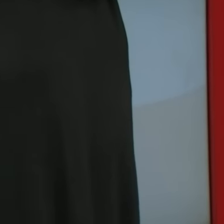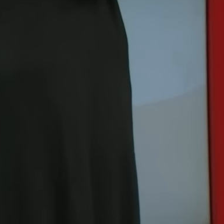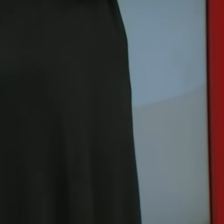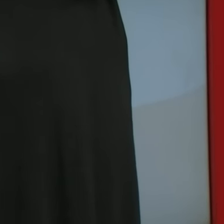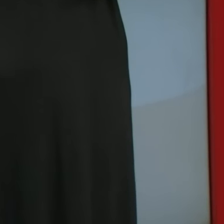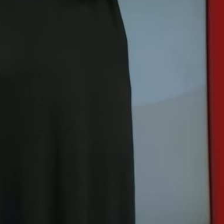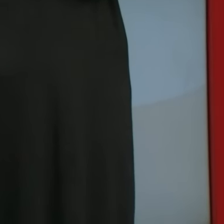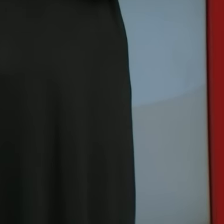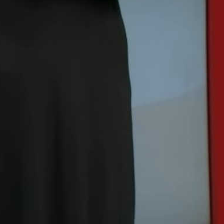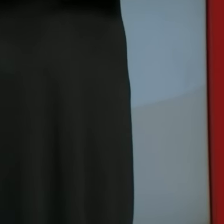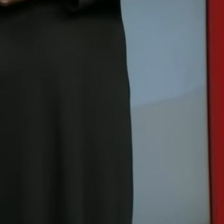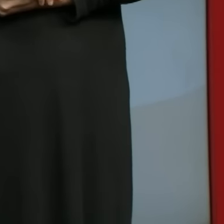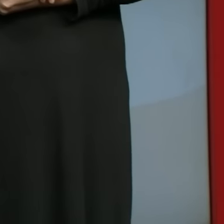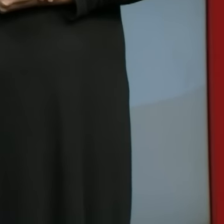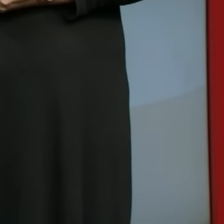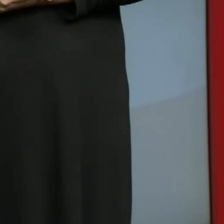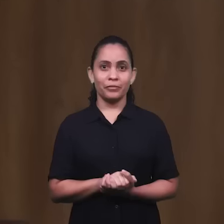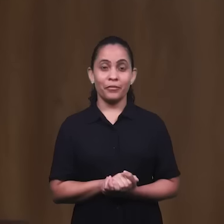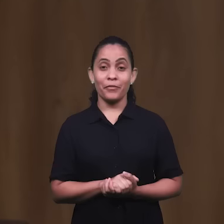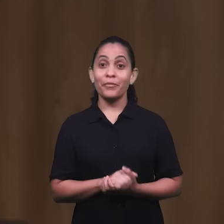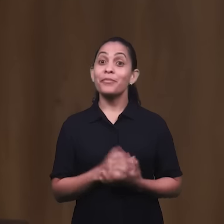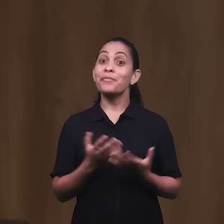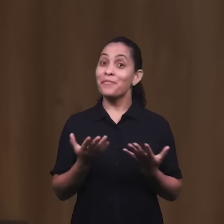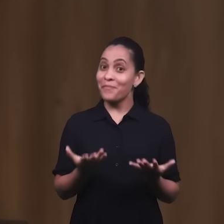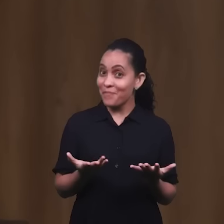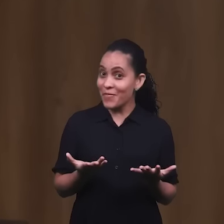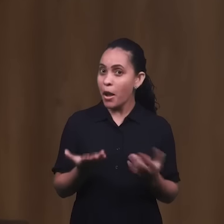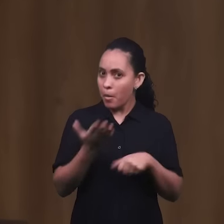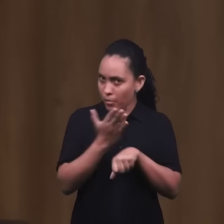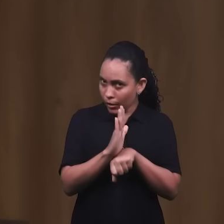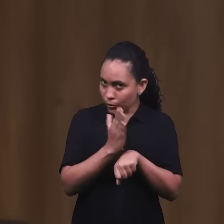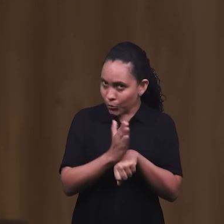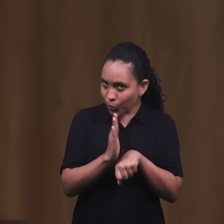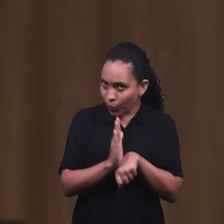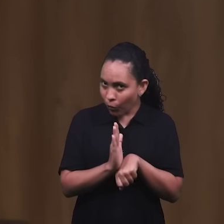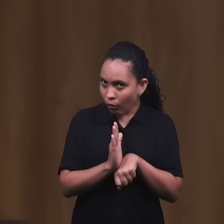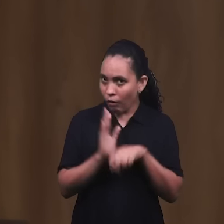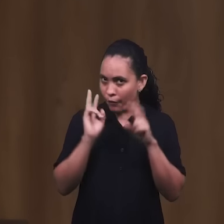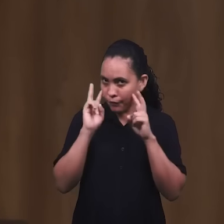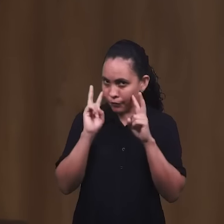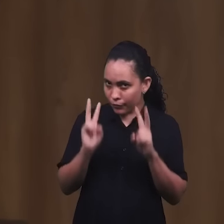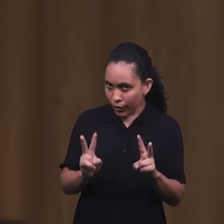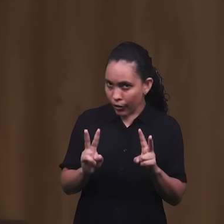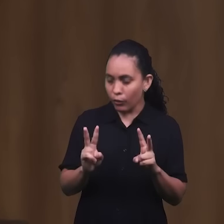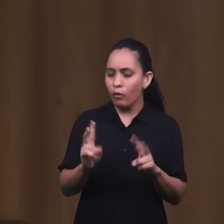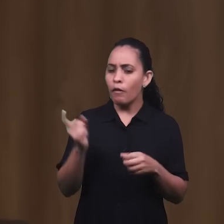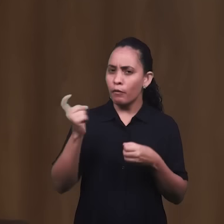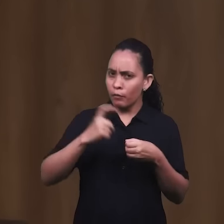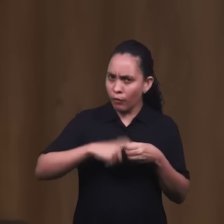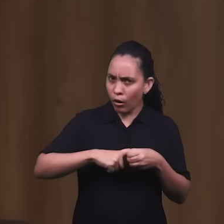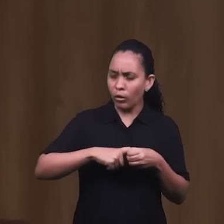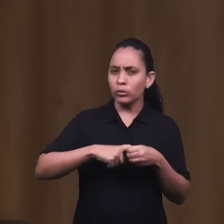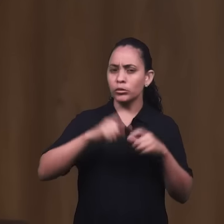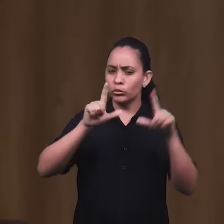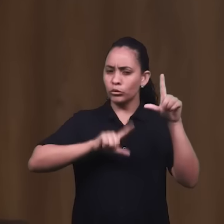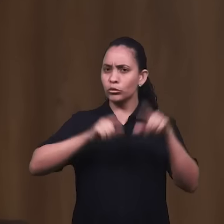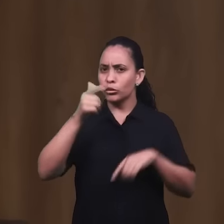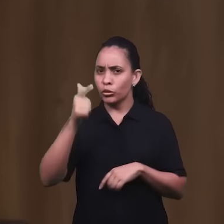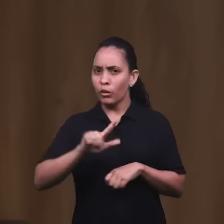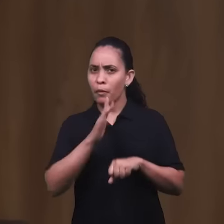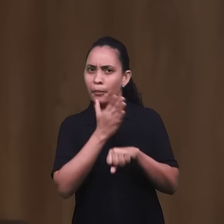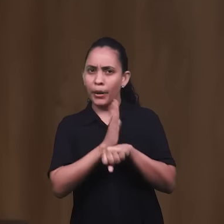A todos a paz do Senhor Jesus. E aí, praticou, viu, assiste novamente,